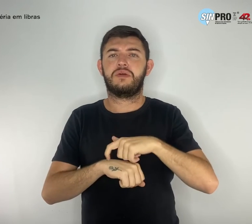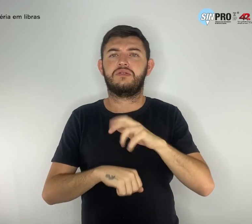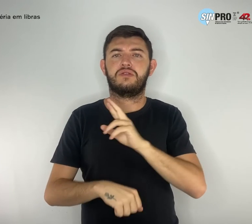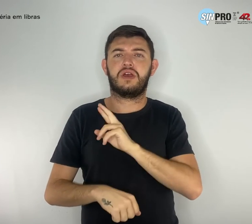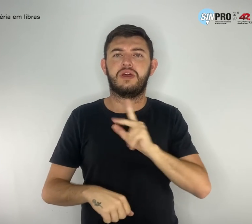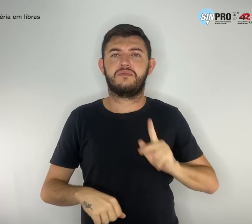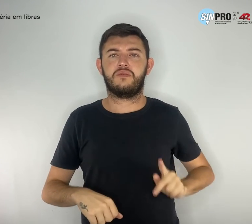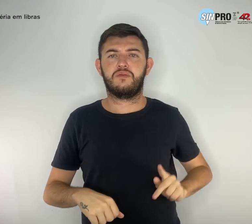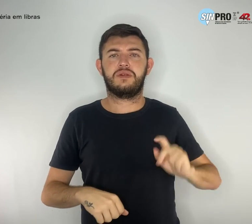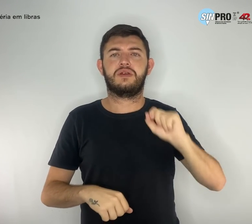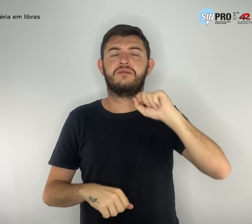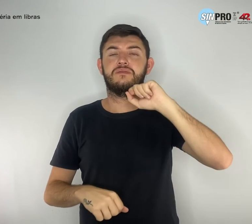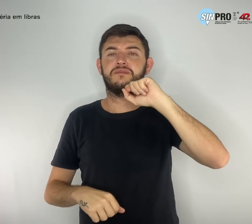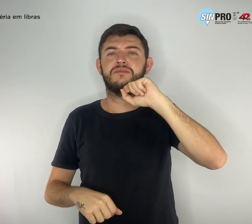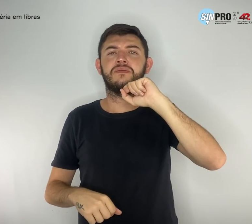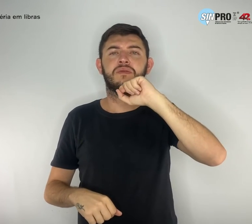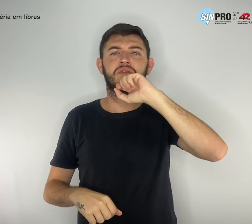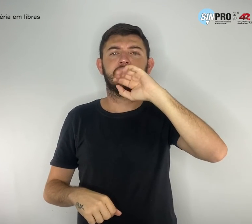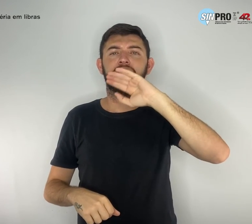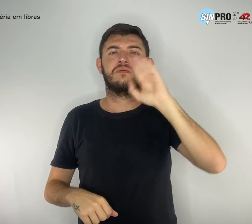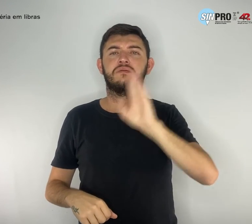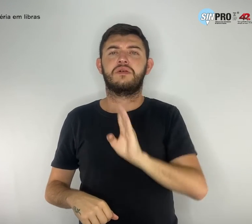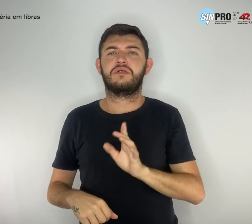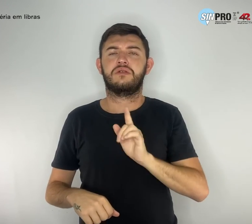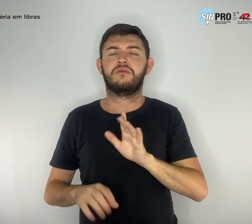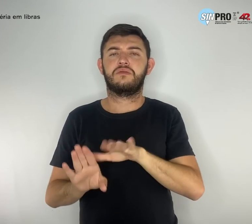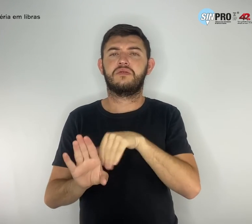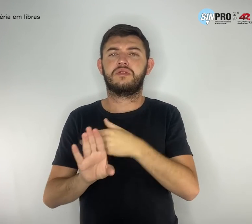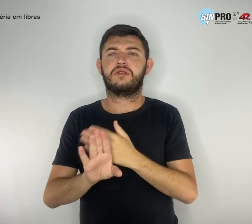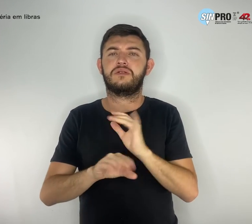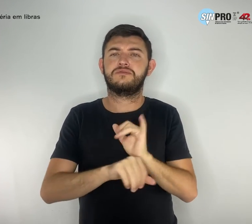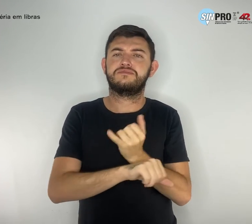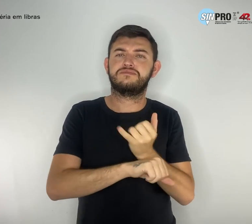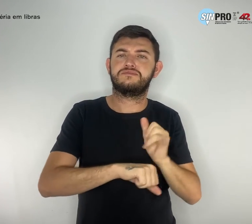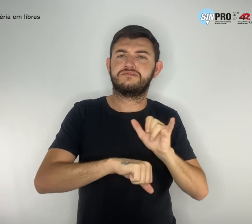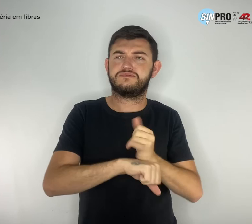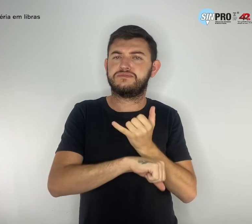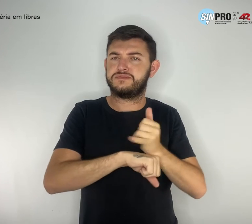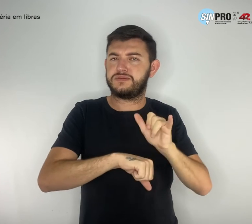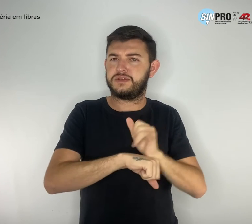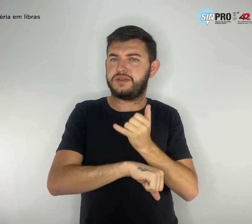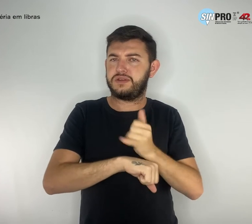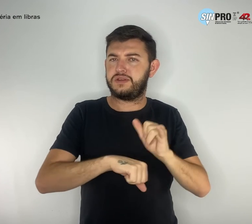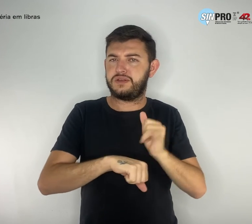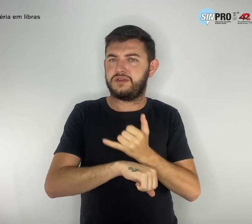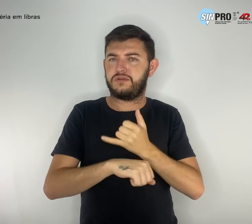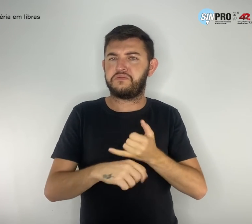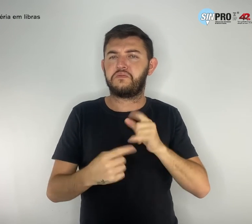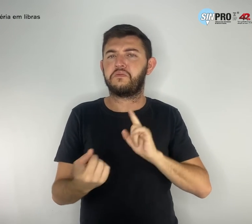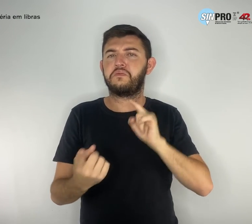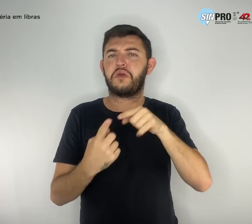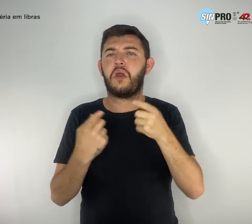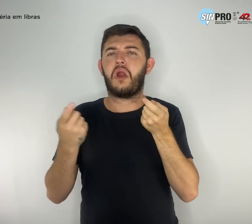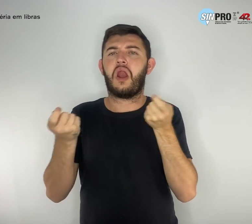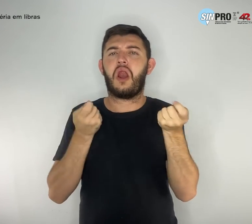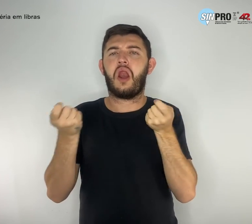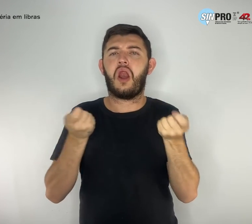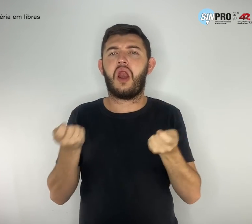atua com outros tipos de estratégias institucionalizadas de dominação. Seguindo os passos